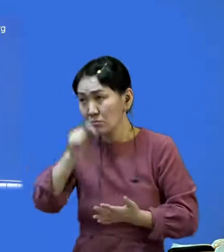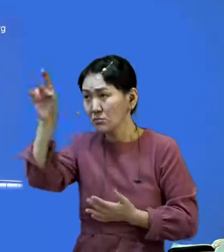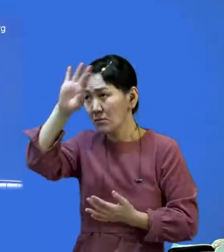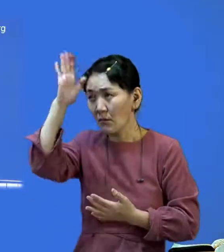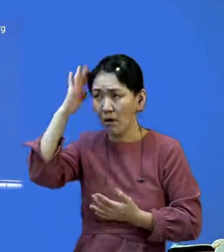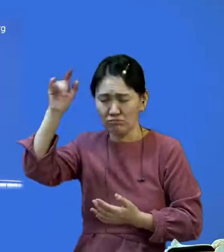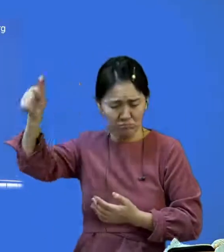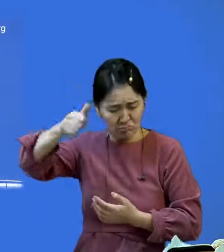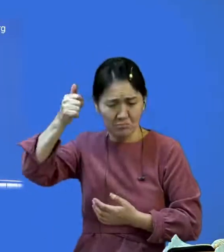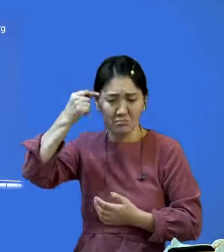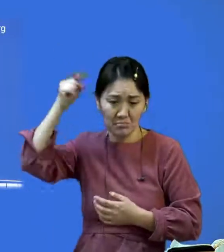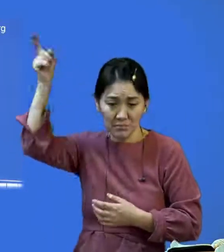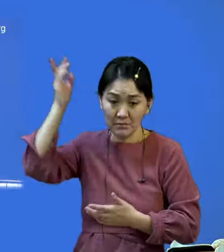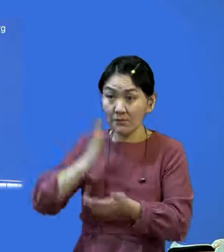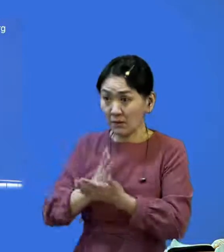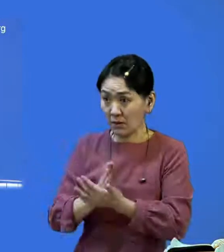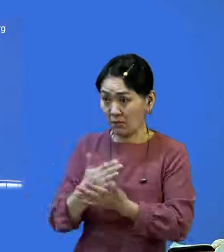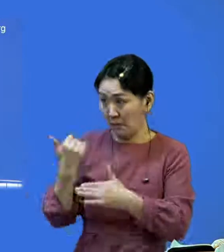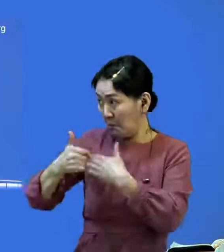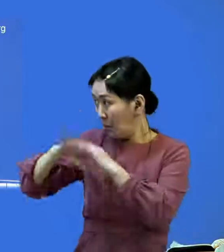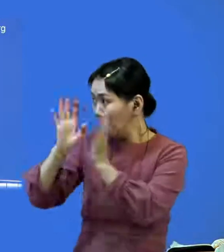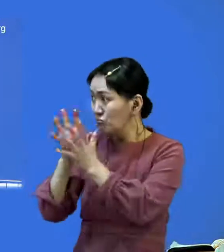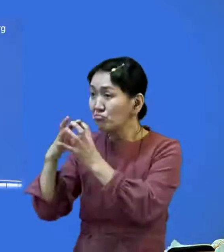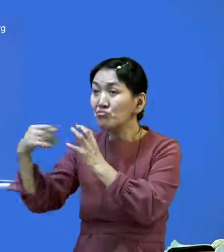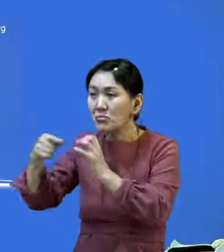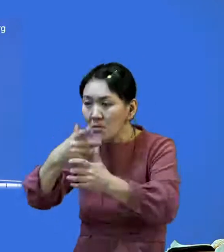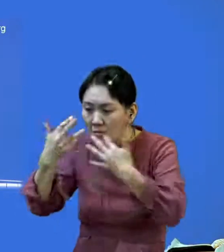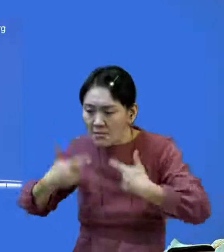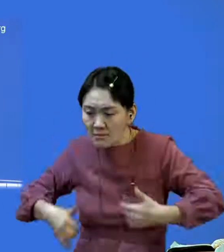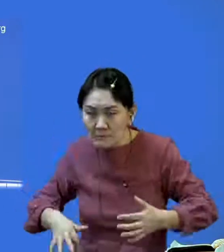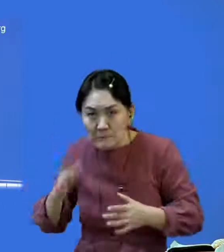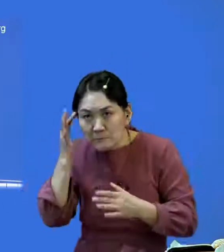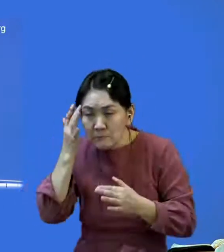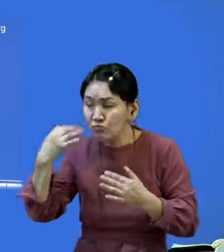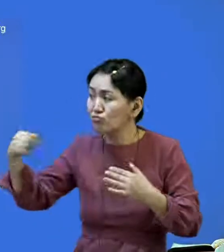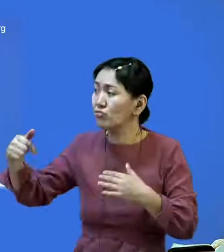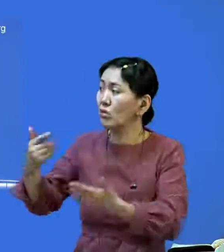мэддэг юм. Энэ чинь харийнхны гуйдаг зүйлээ.